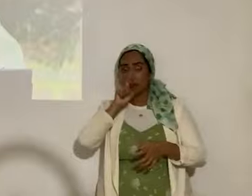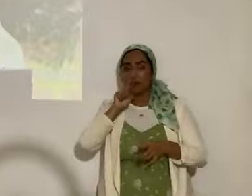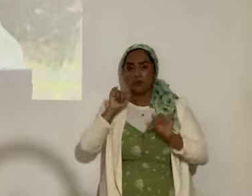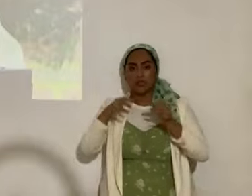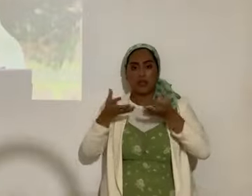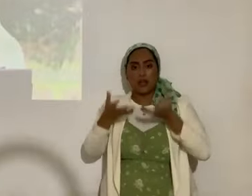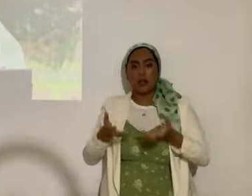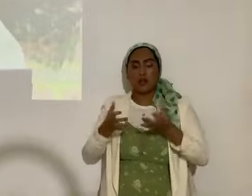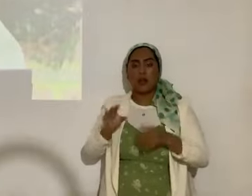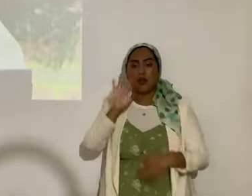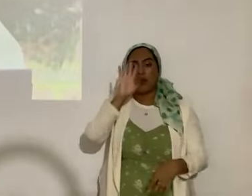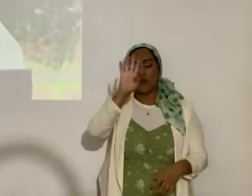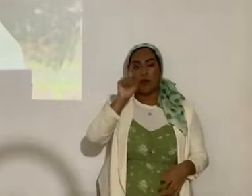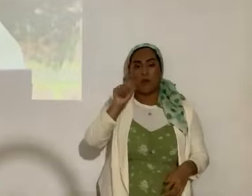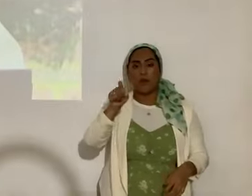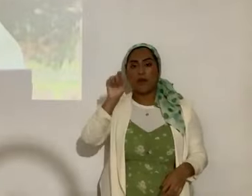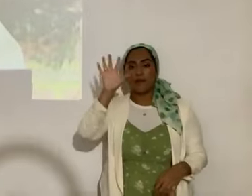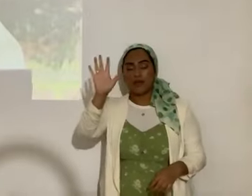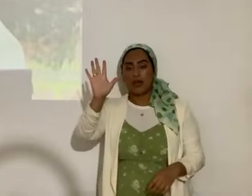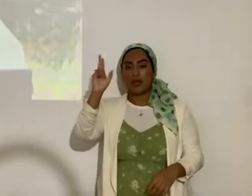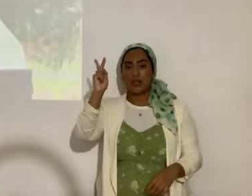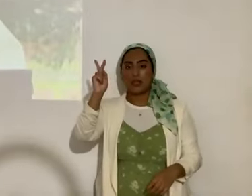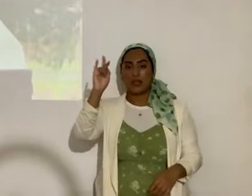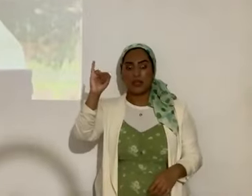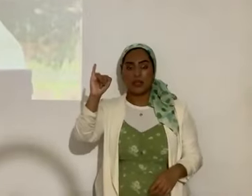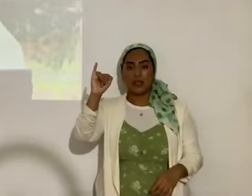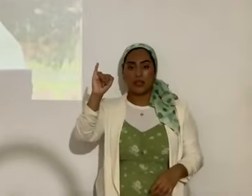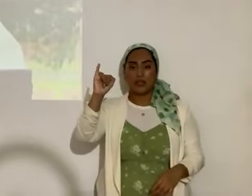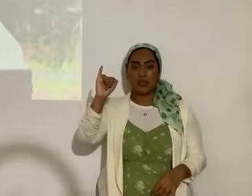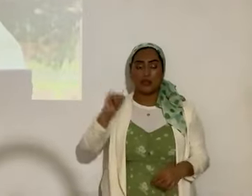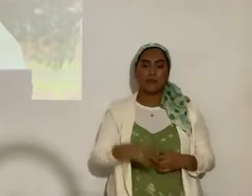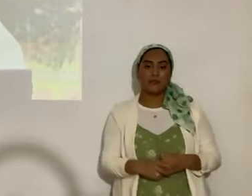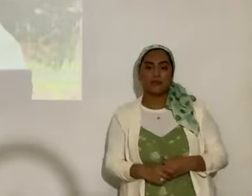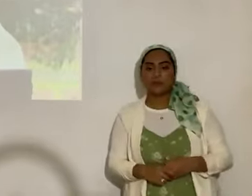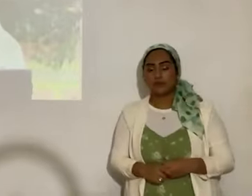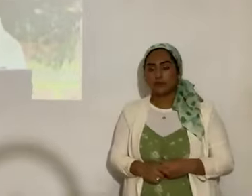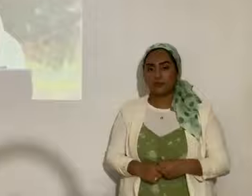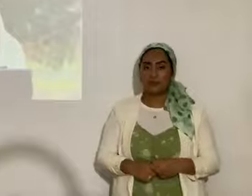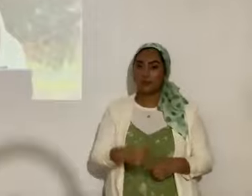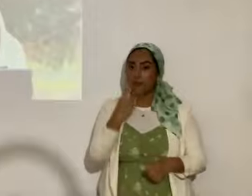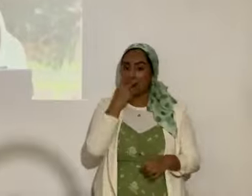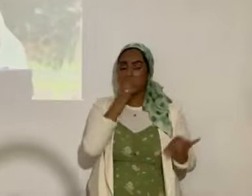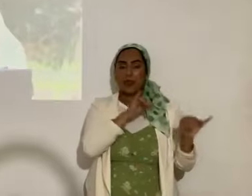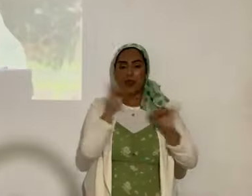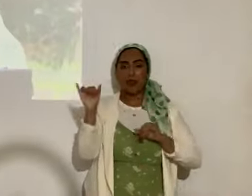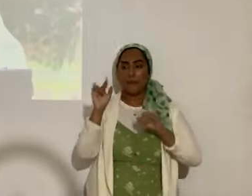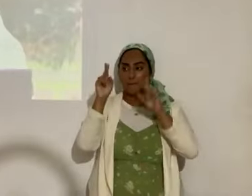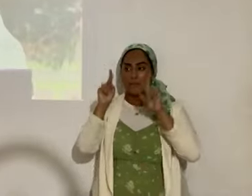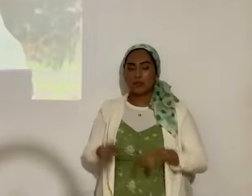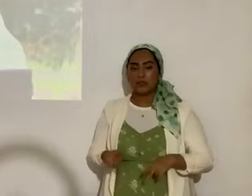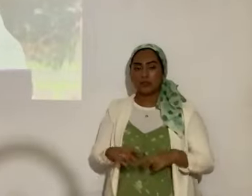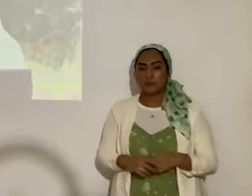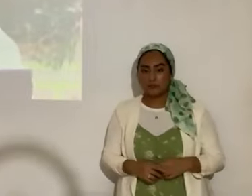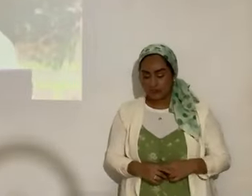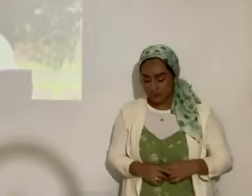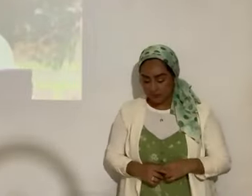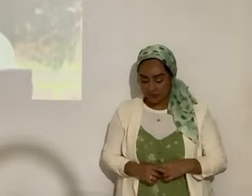pesar 4.5 kilogramos aproximadamente y sus ojos son aproximadamente del mismo tamaño que el de un humano